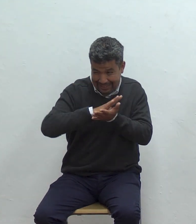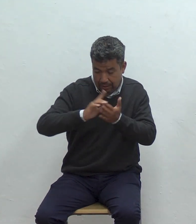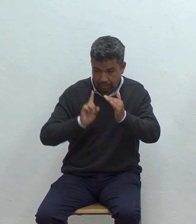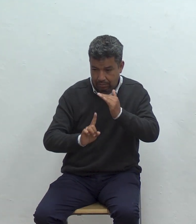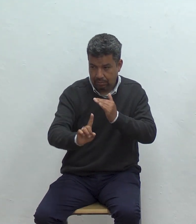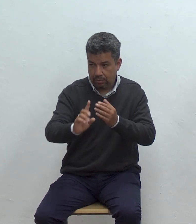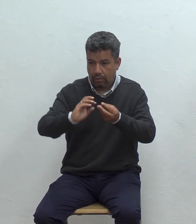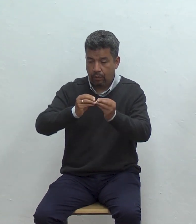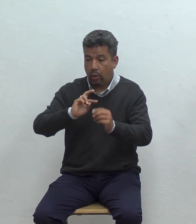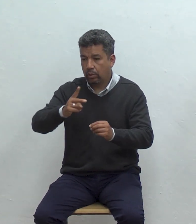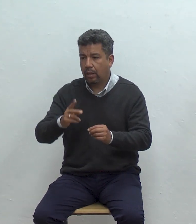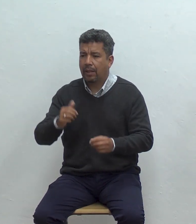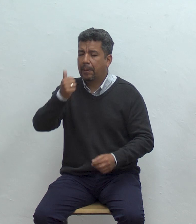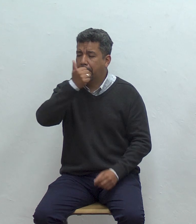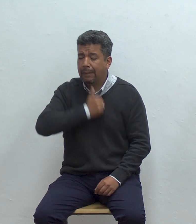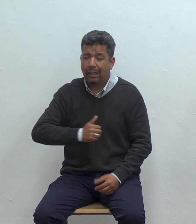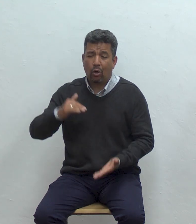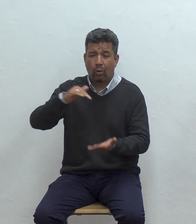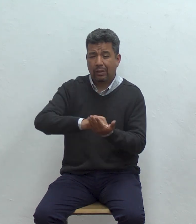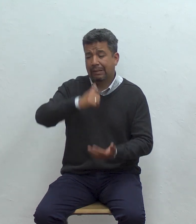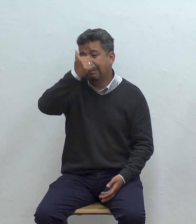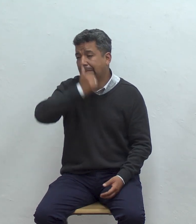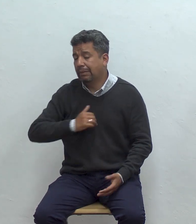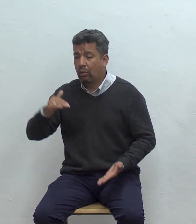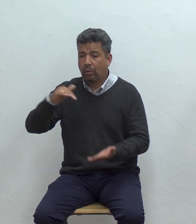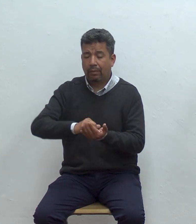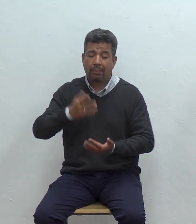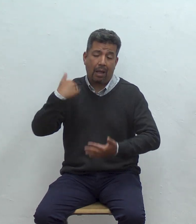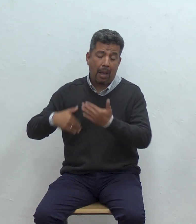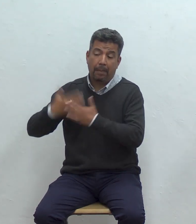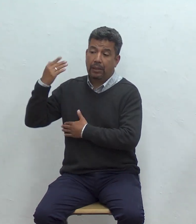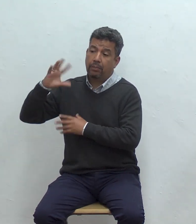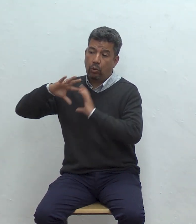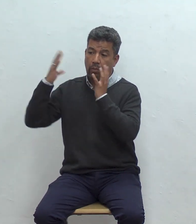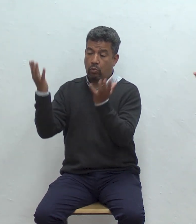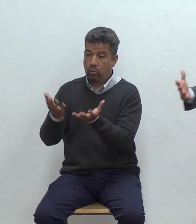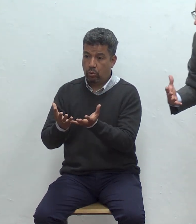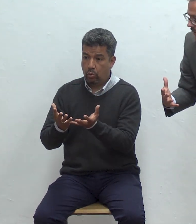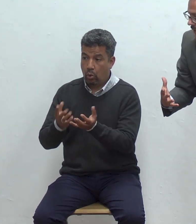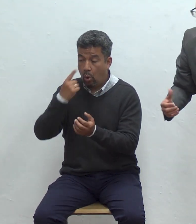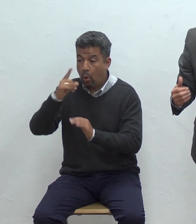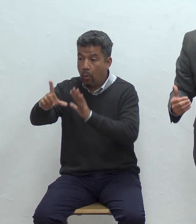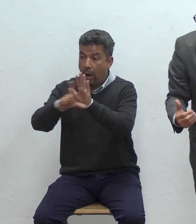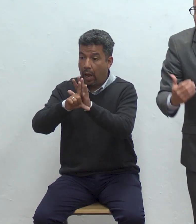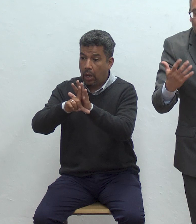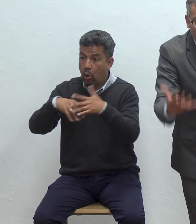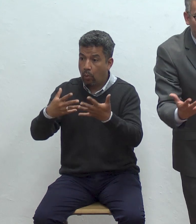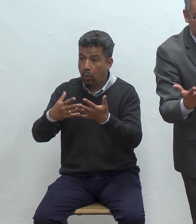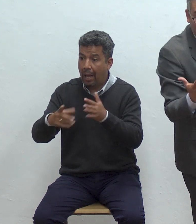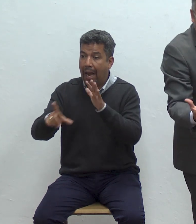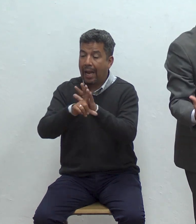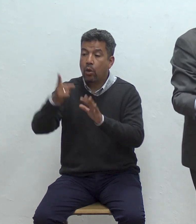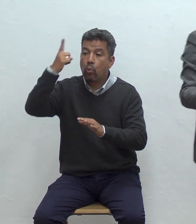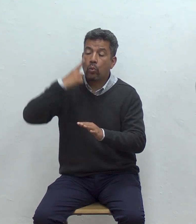sido necesario padecer muchas veces desde el principio del mundo. Mire cómo era bajo la ley. En la ley había un